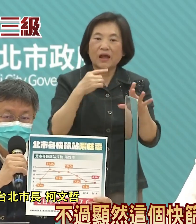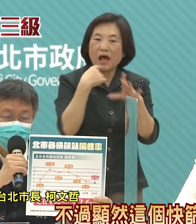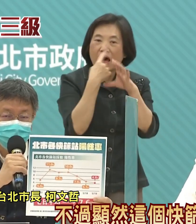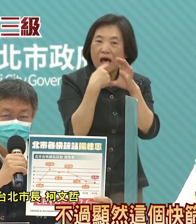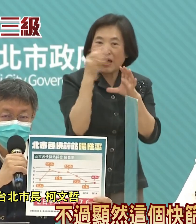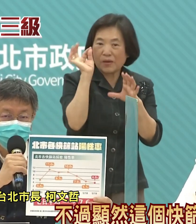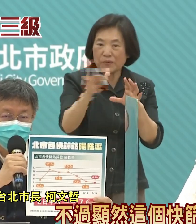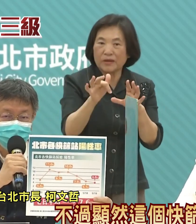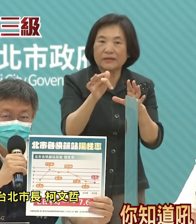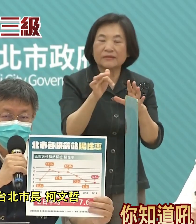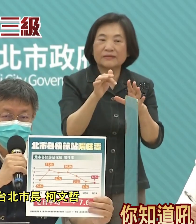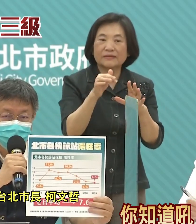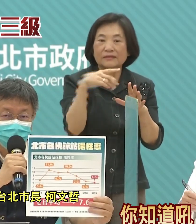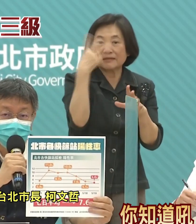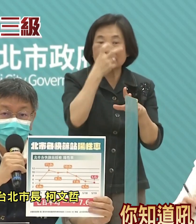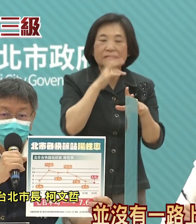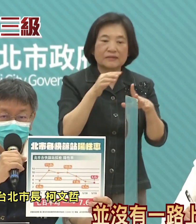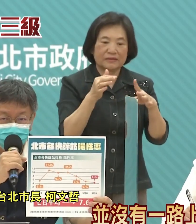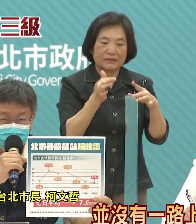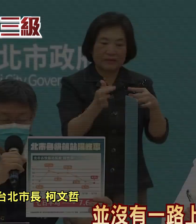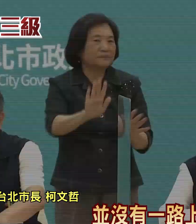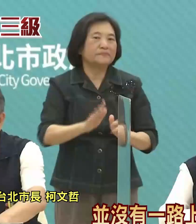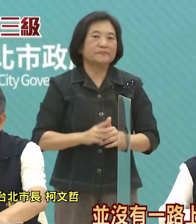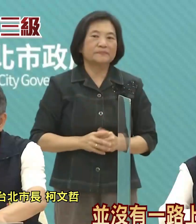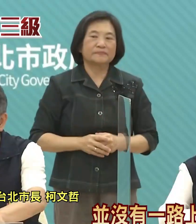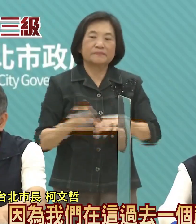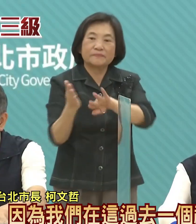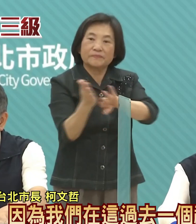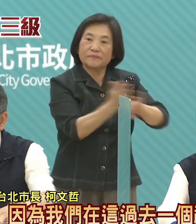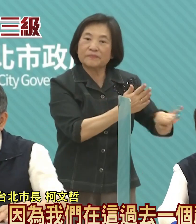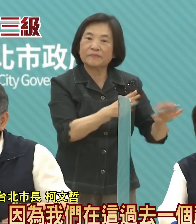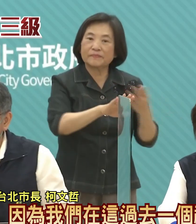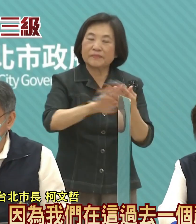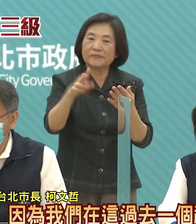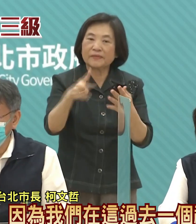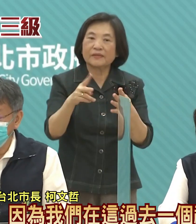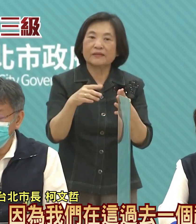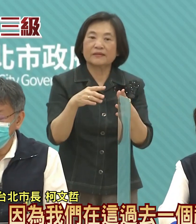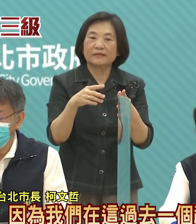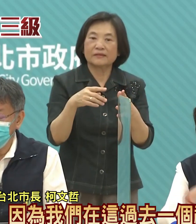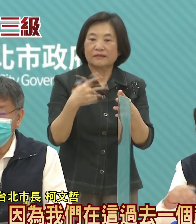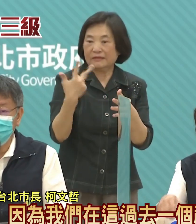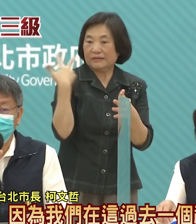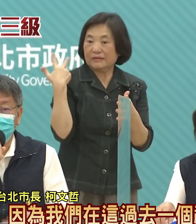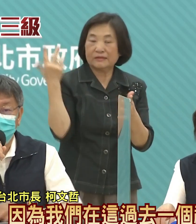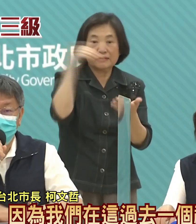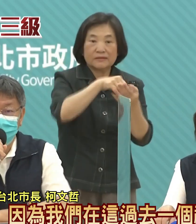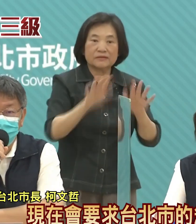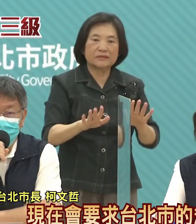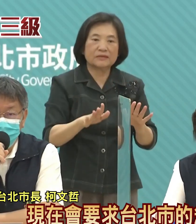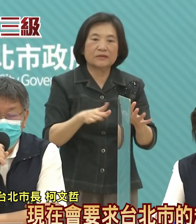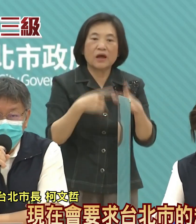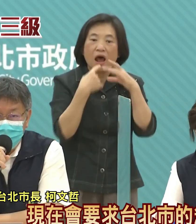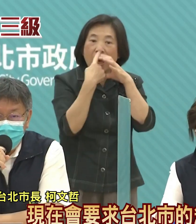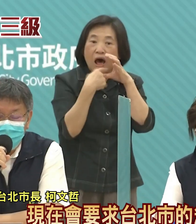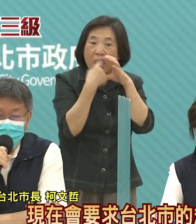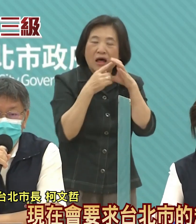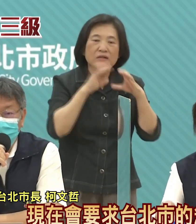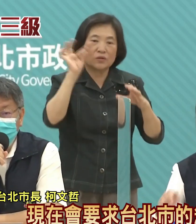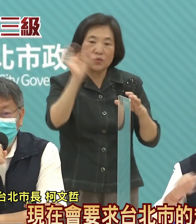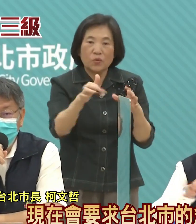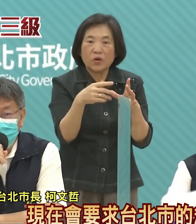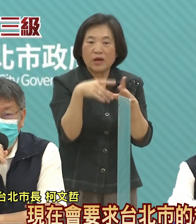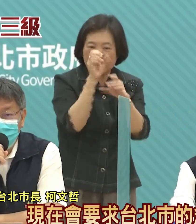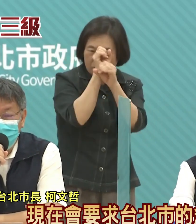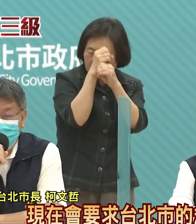的阳性，你知道吗，并没有一路上去，因为我们说这个在这过去这一个礼拜使用快筛，你知道吗，所